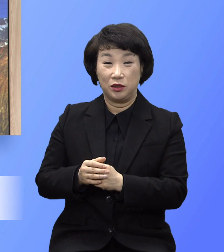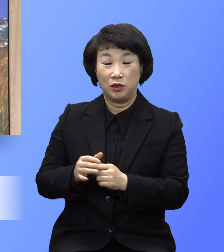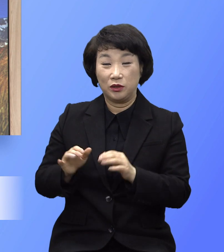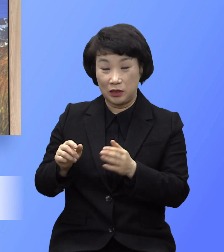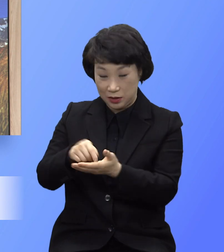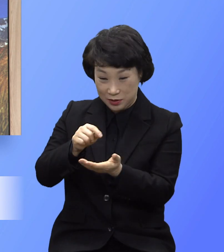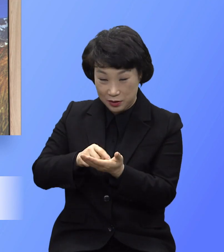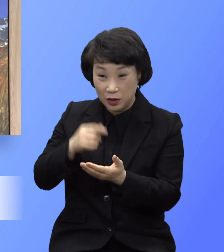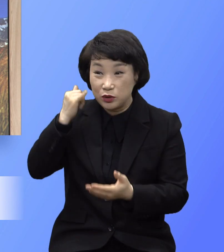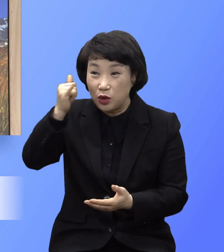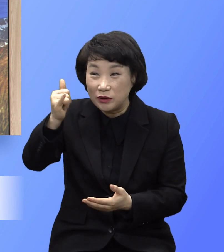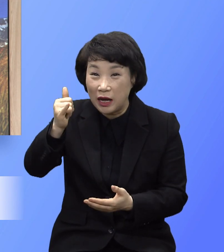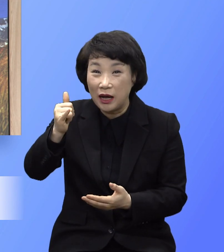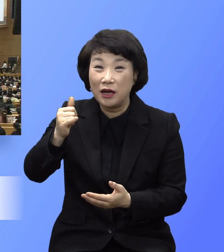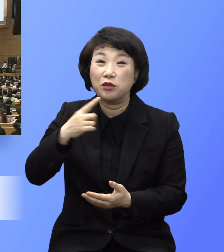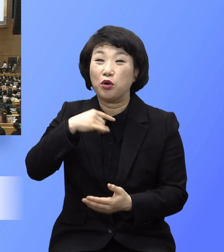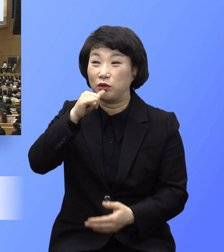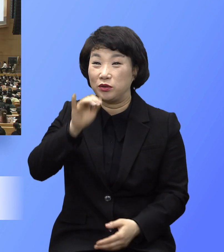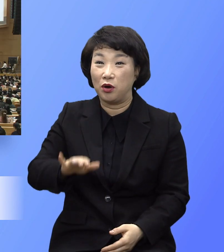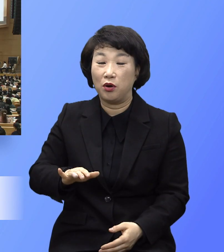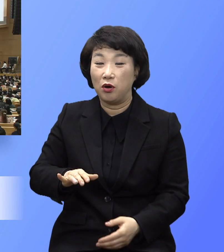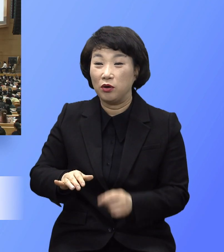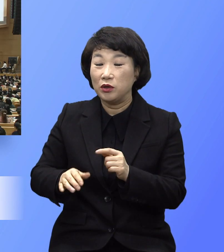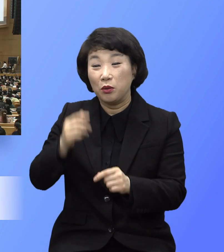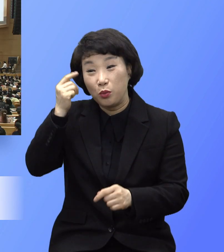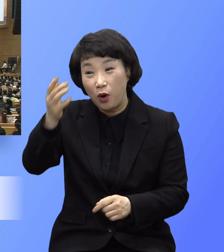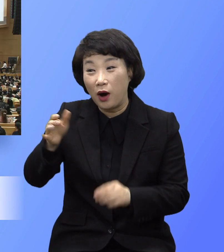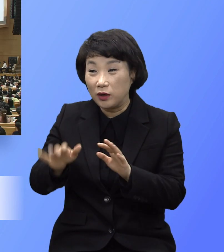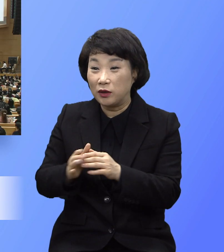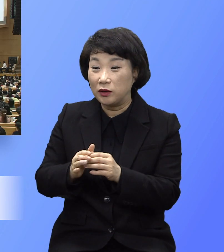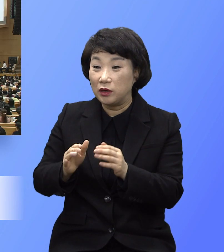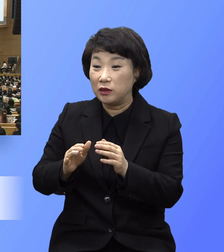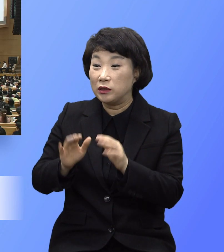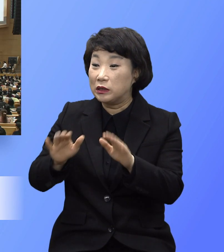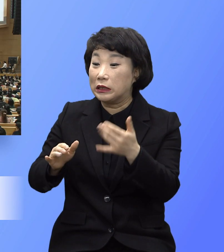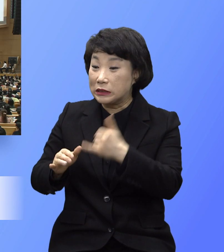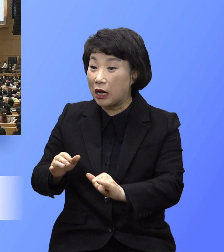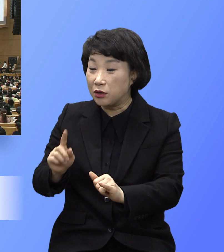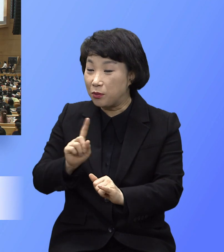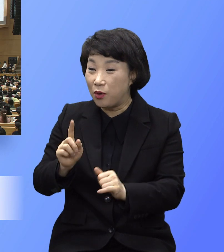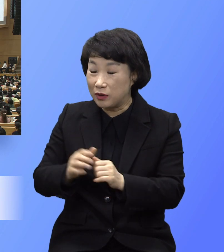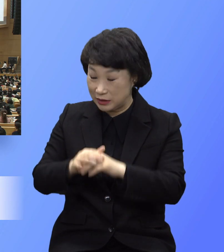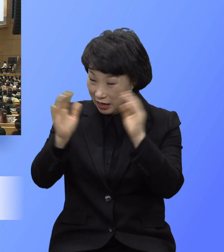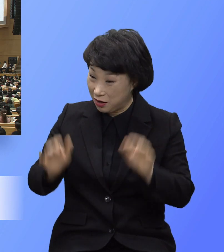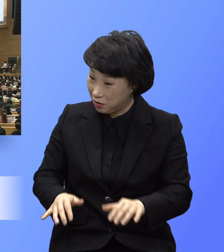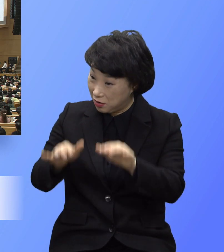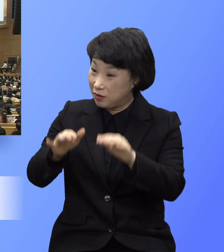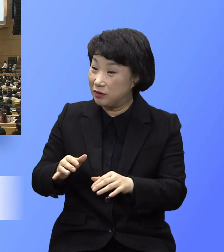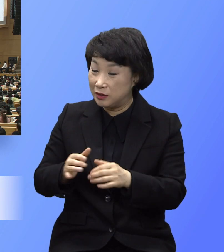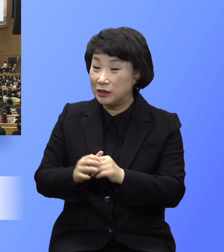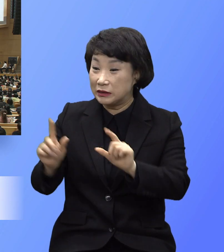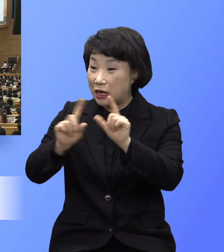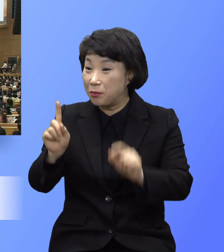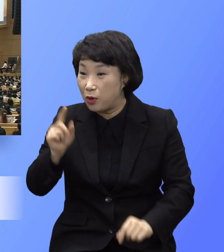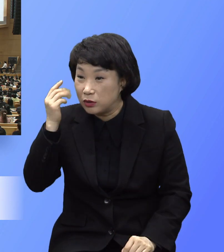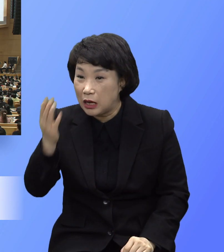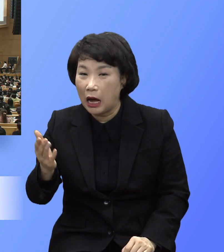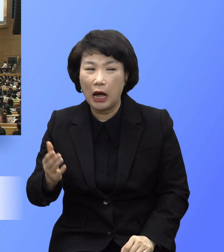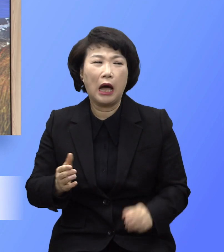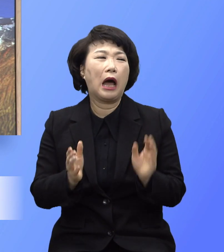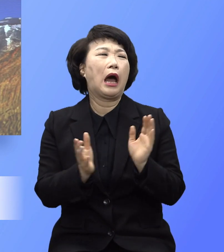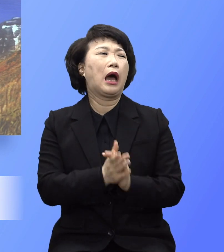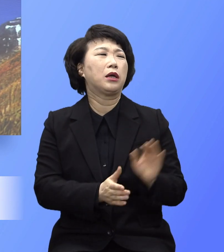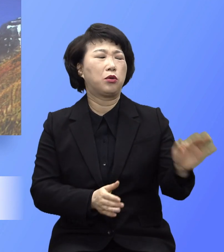전화를 하는데 내가 물어봤어요. 그 집은 어떻게 살아? 그랬더니 그 집에 애들이